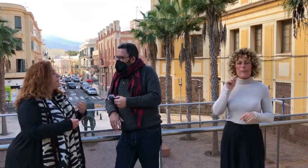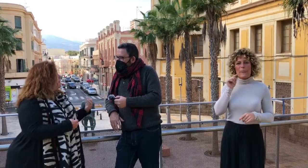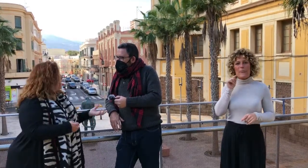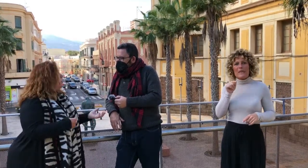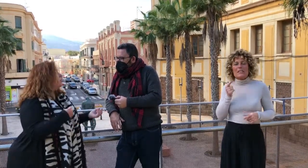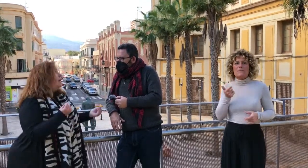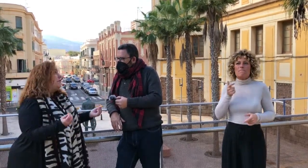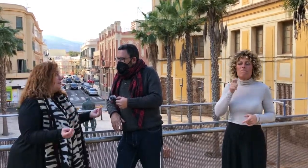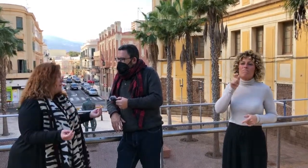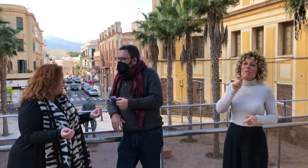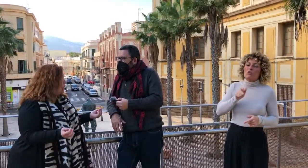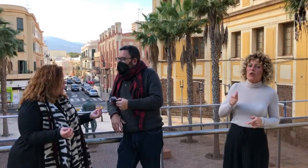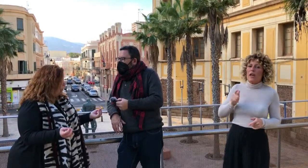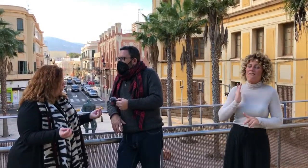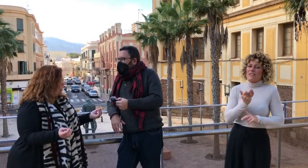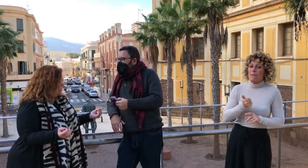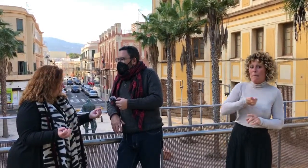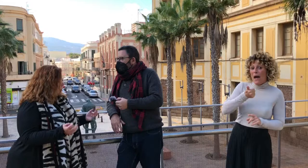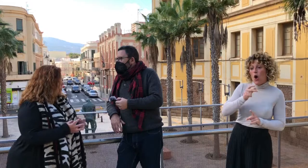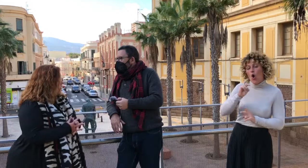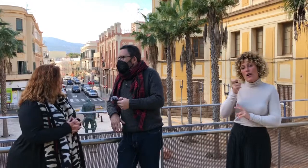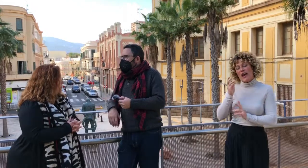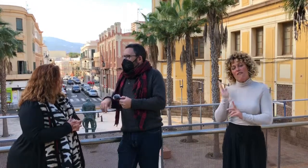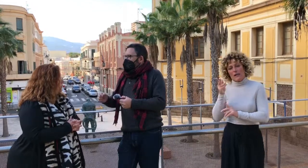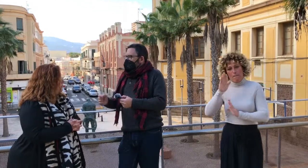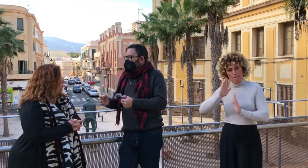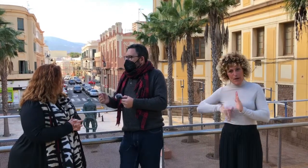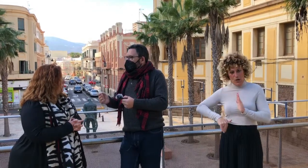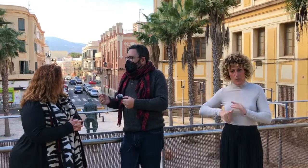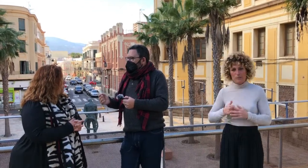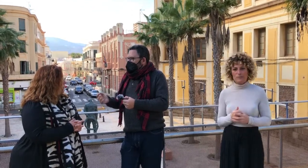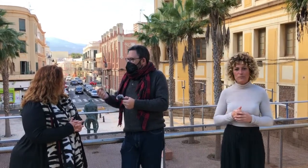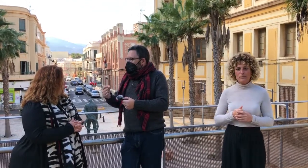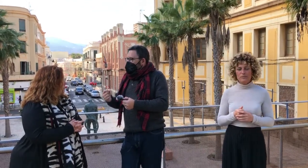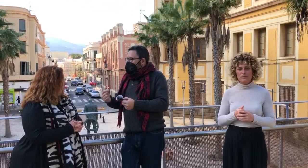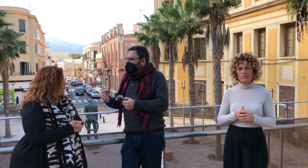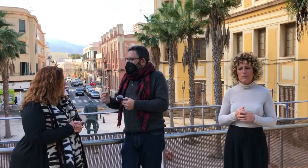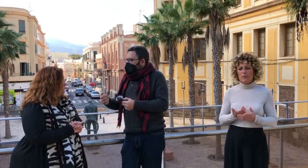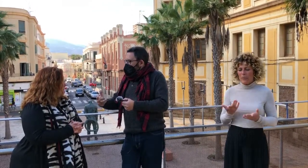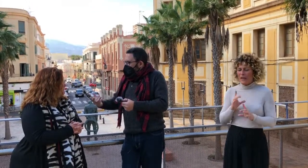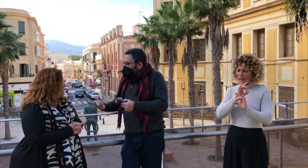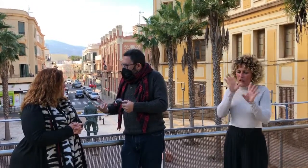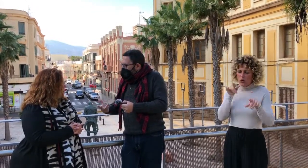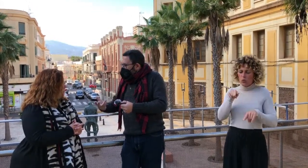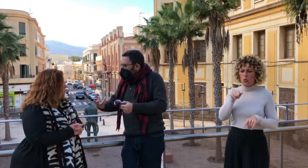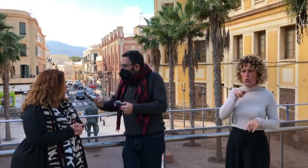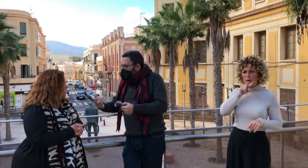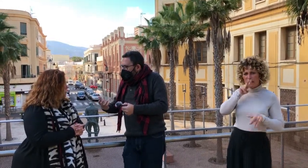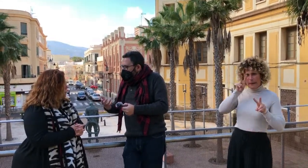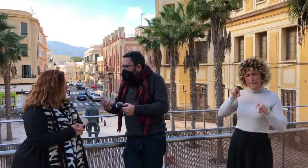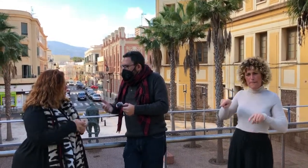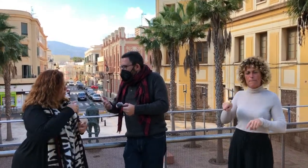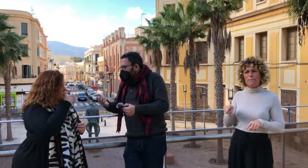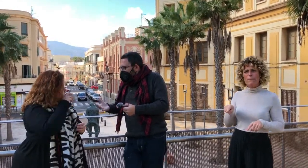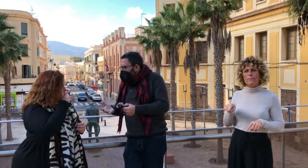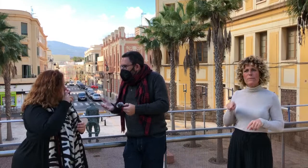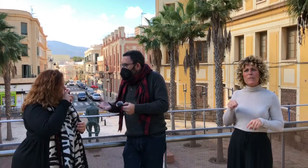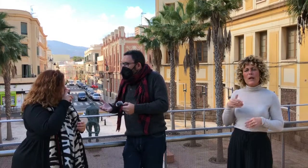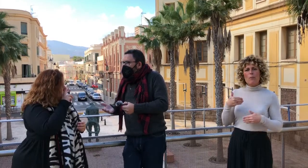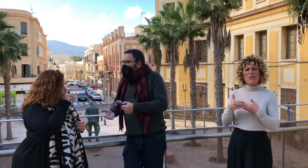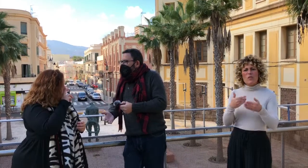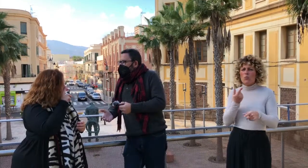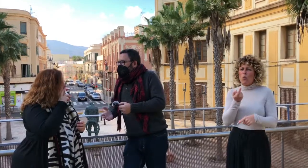personas le afecta más y a otras le afecta menos. Y ahí, claro, me estás hablando de este procedimiento un poco